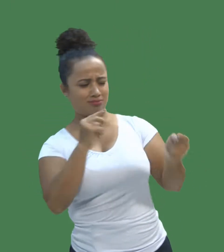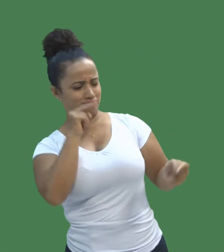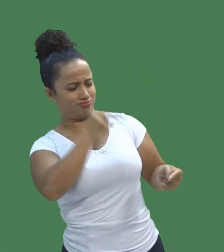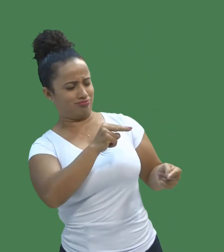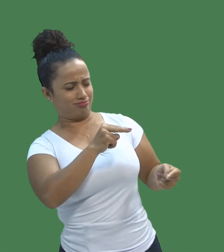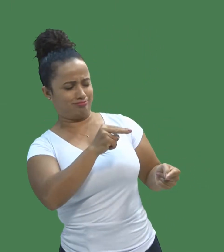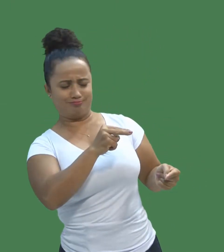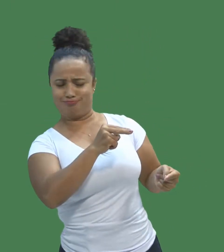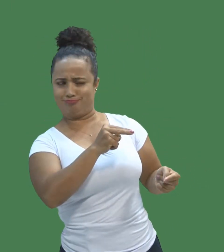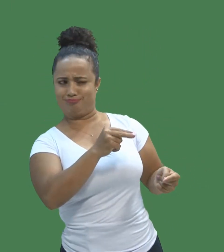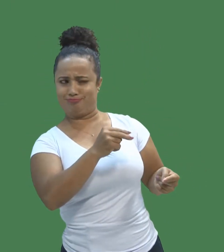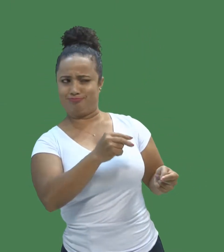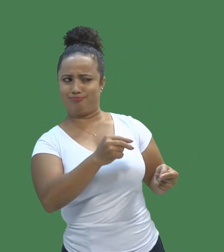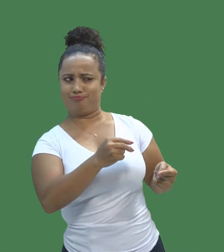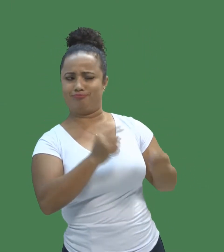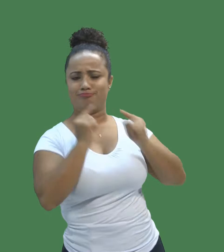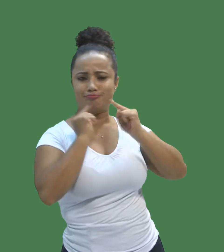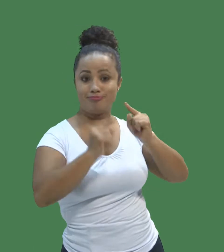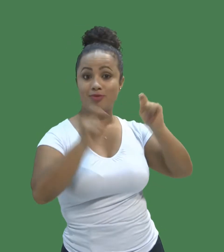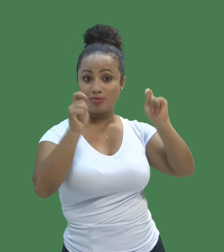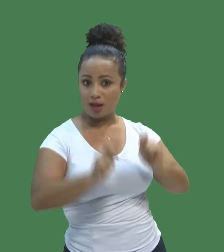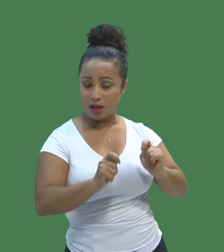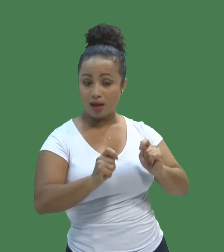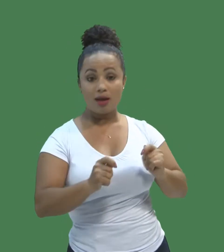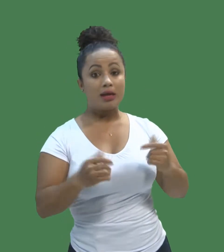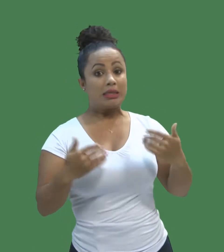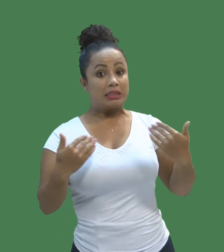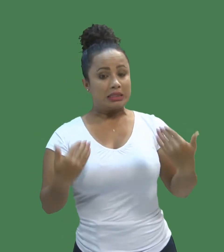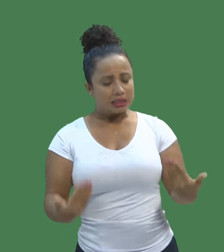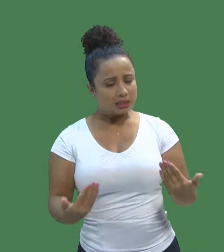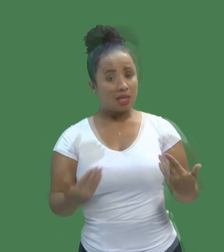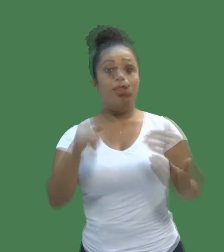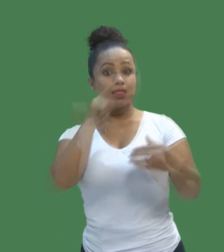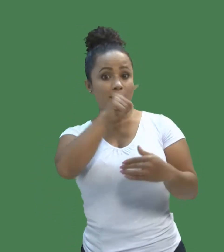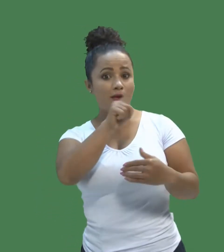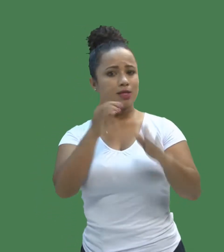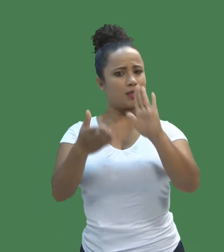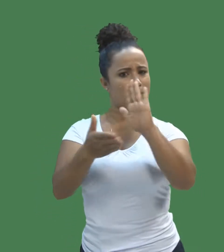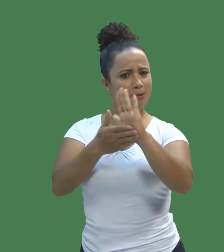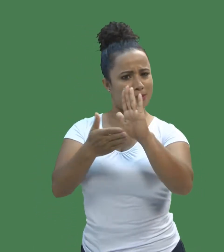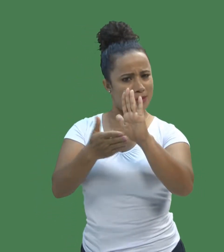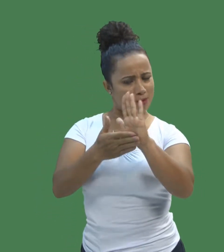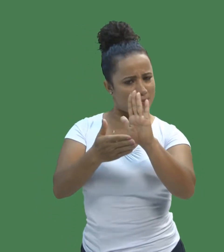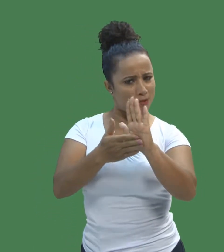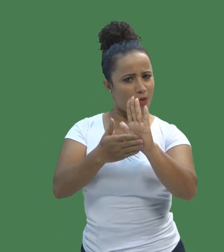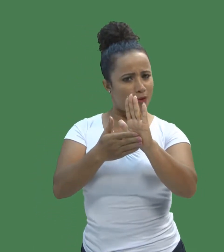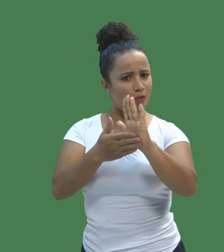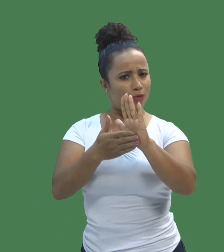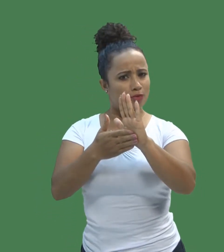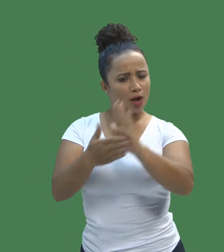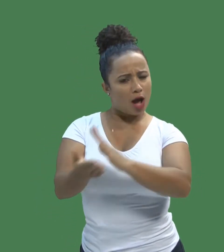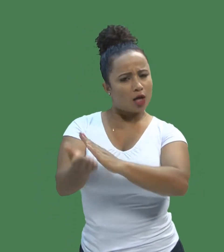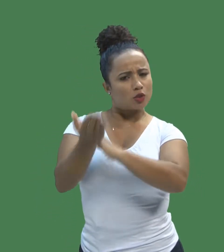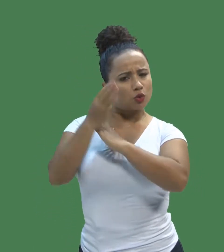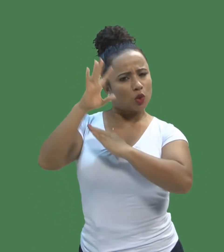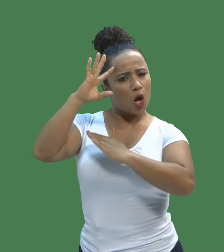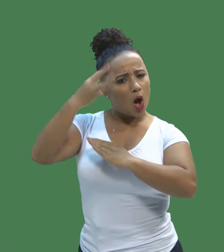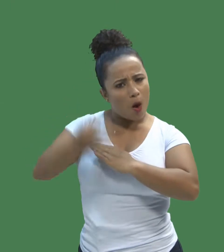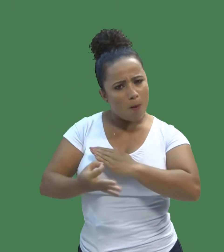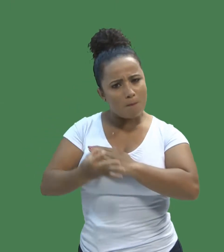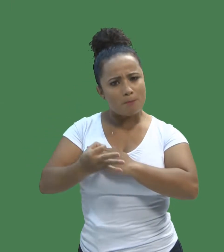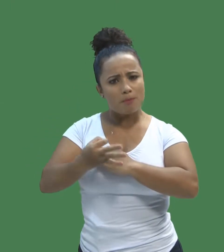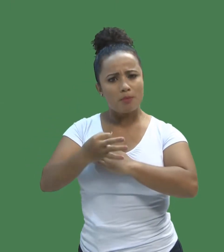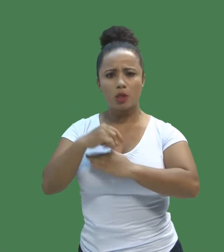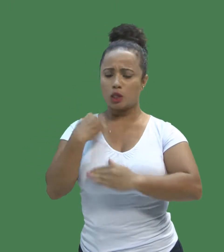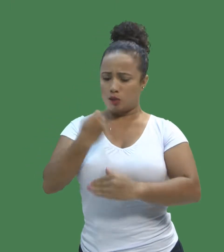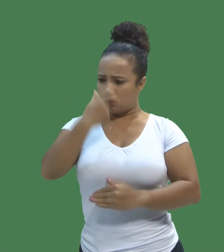menos. Essa ideologia nos remete a um estado de obediência civil absoluto e torna-se